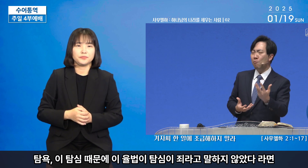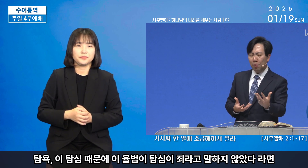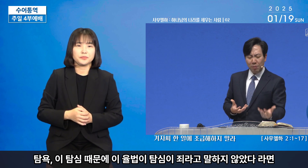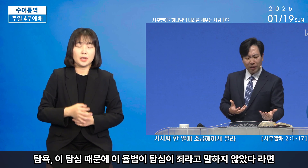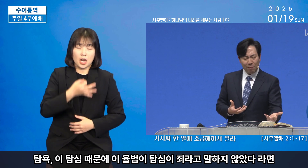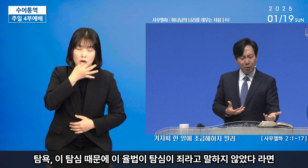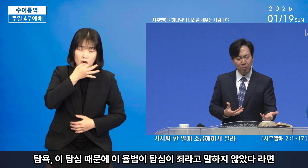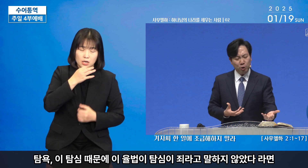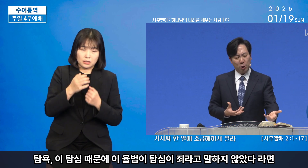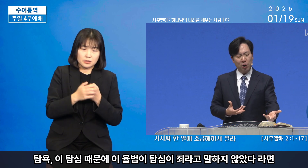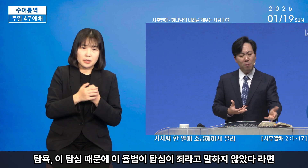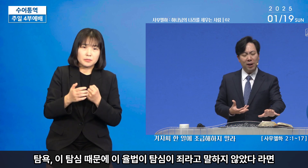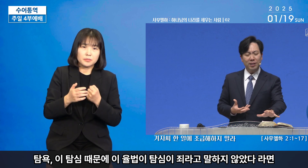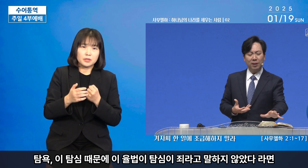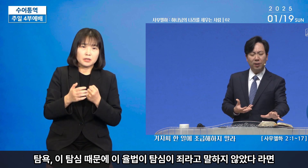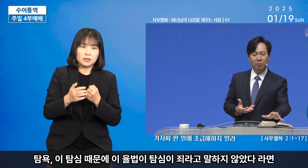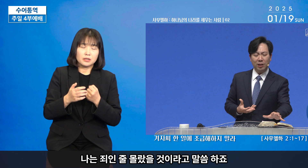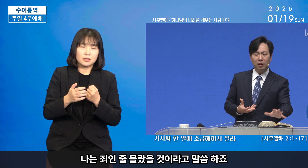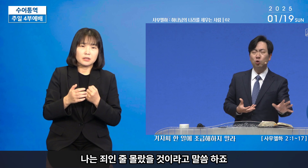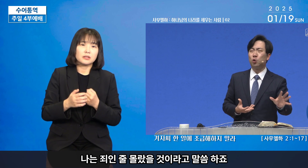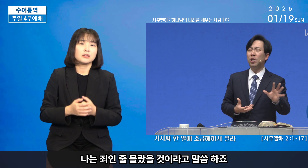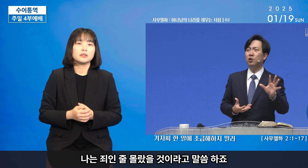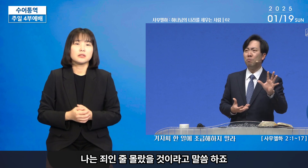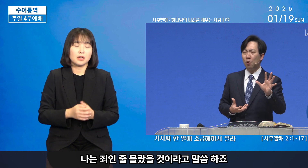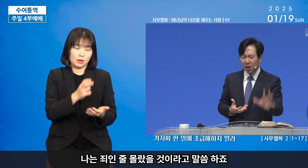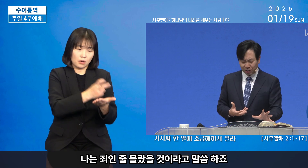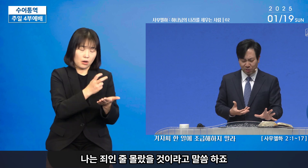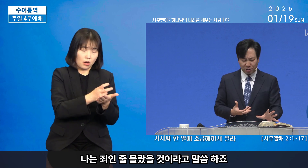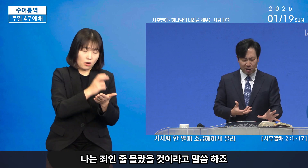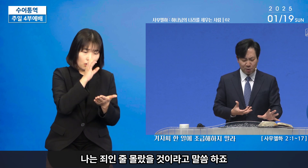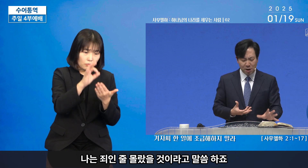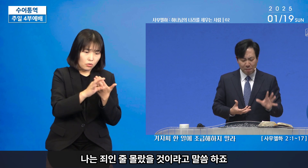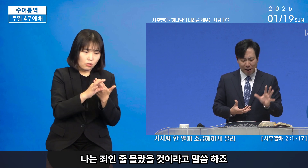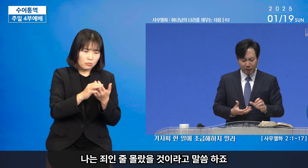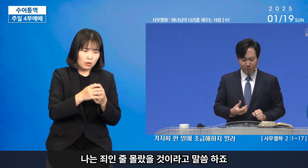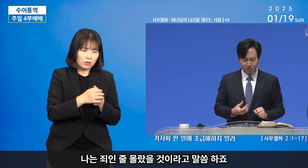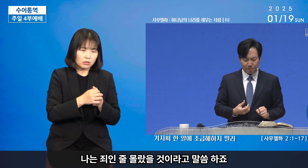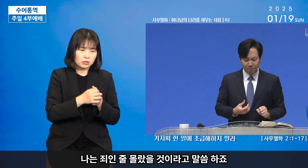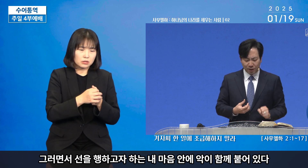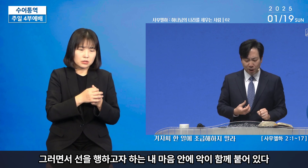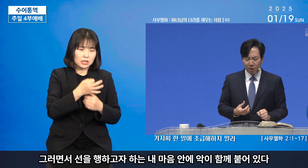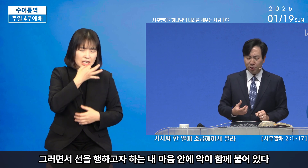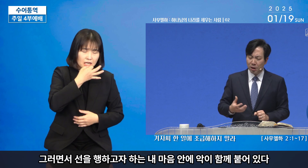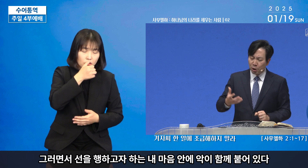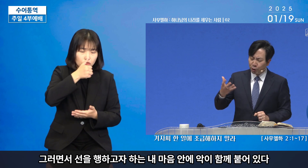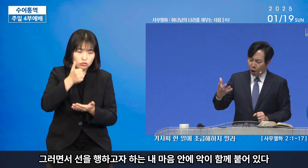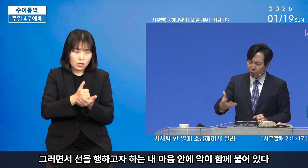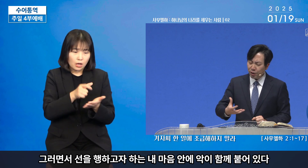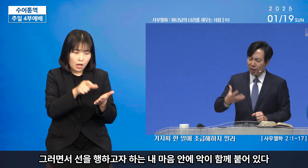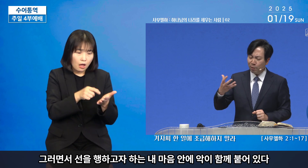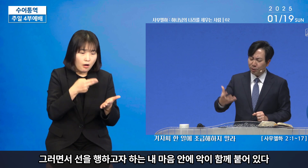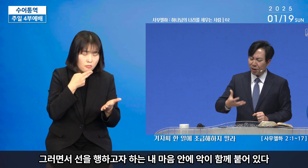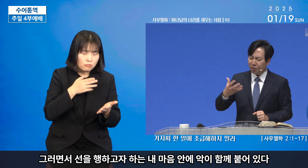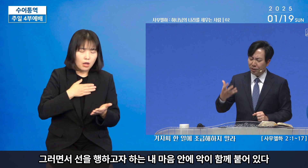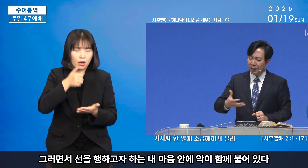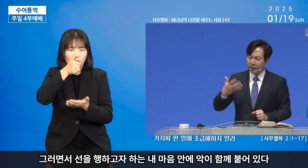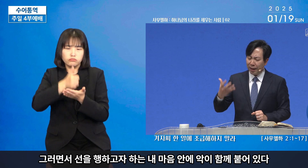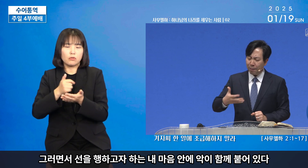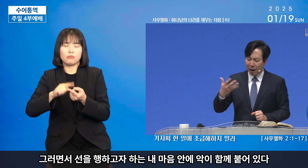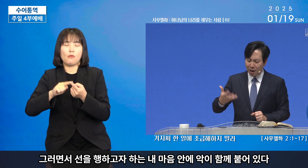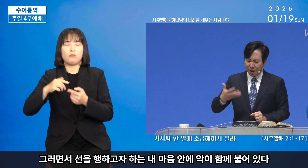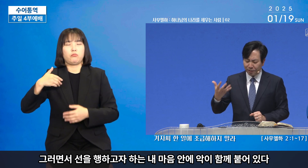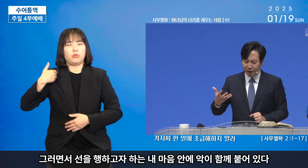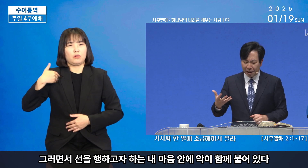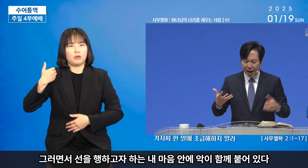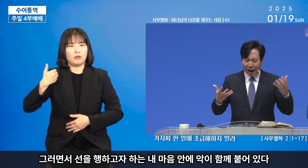이 율법이 탐심이 죄라고 말하지 않았다면 나는 죄인 줄 몰랐을 것이라고 말씀하죠. 그러면서 선을 행하고자 하는